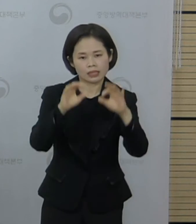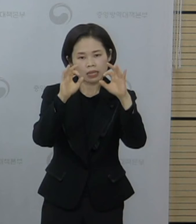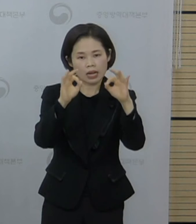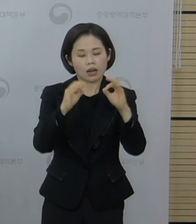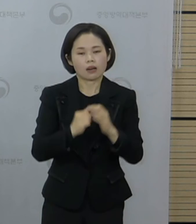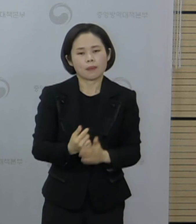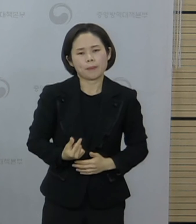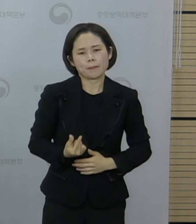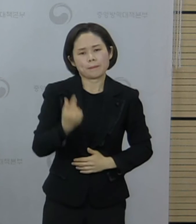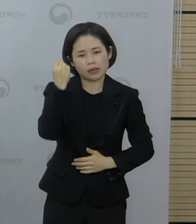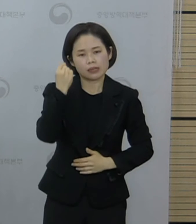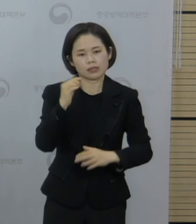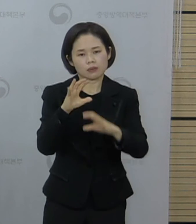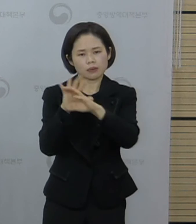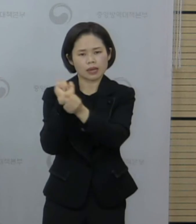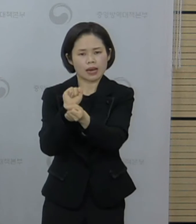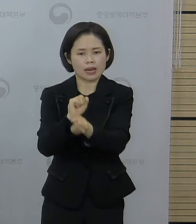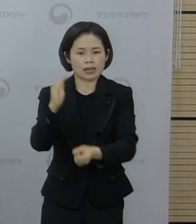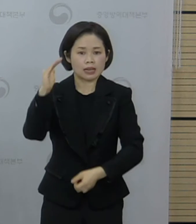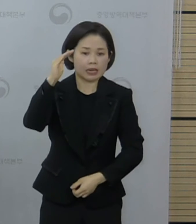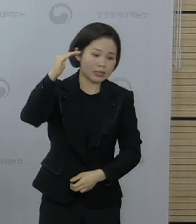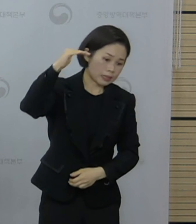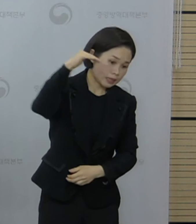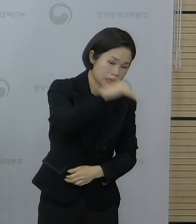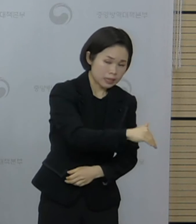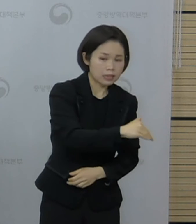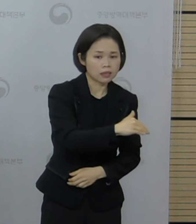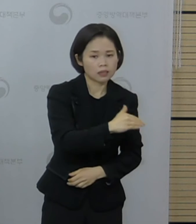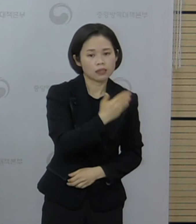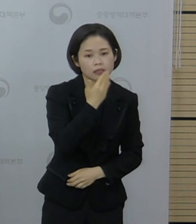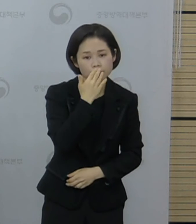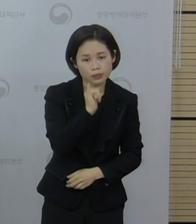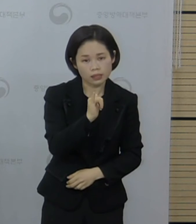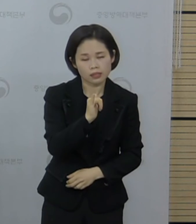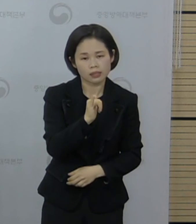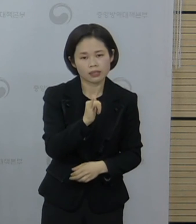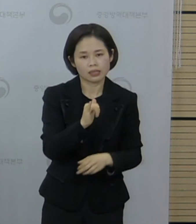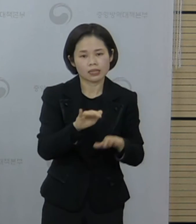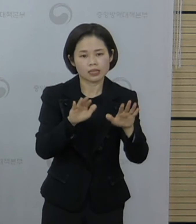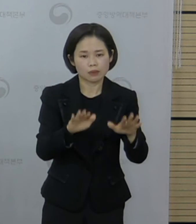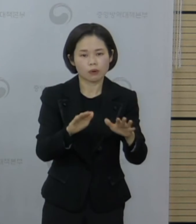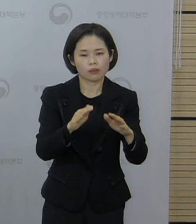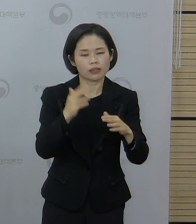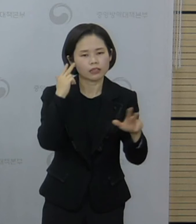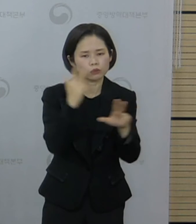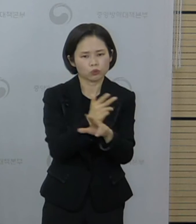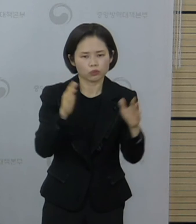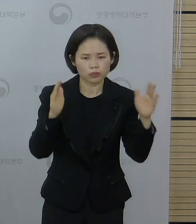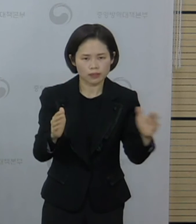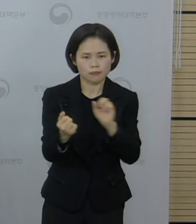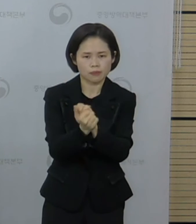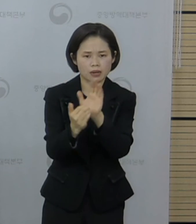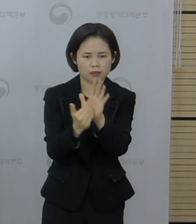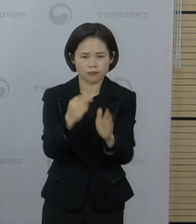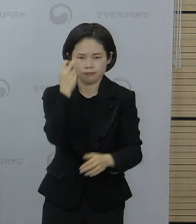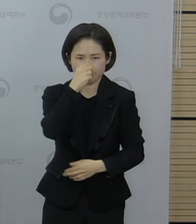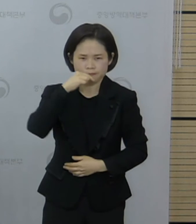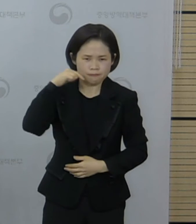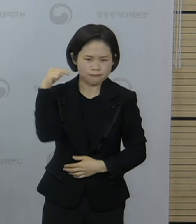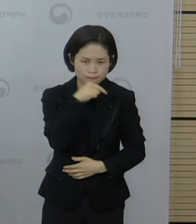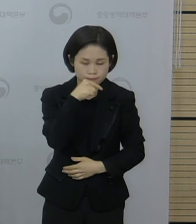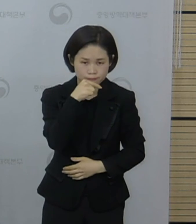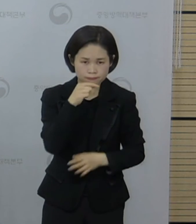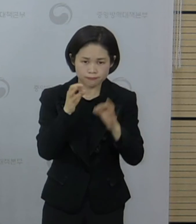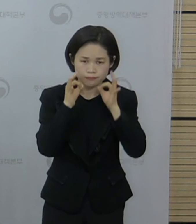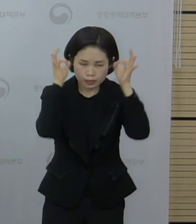상황이 호전될 되도록 연말 연시 방역 탑 대응에 더욱 더 집중 하겠습니다 현재